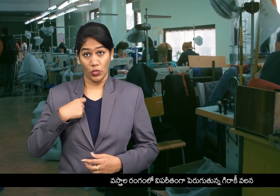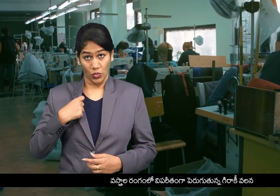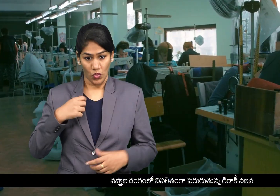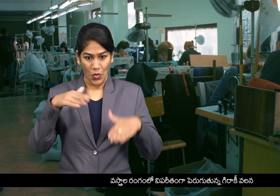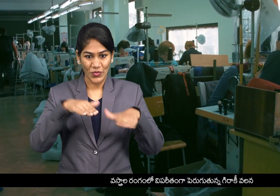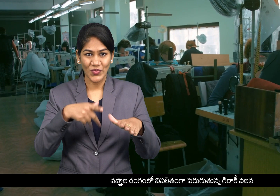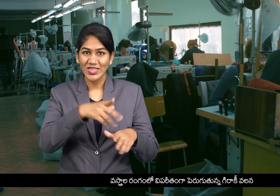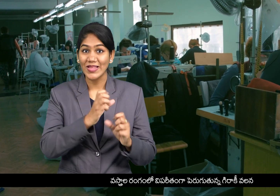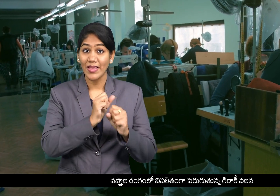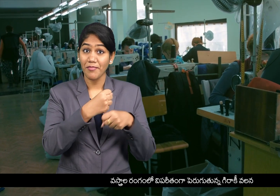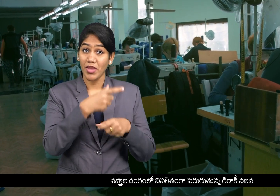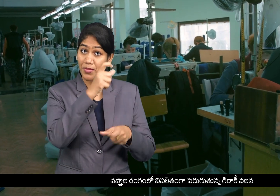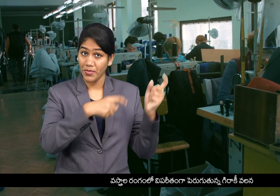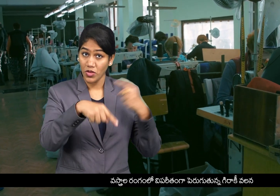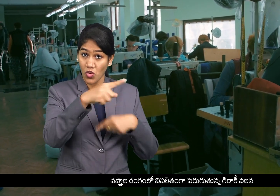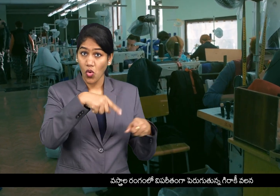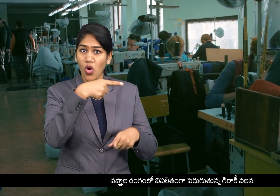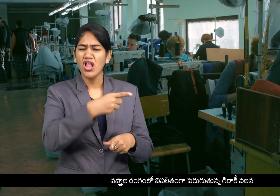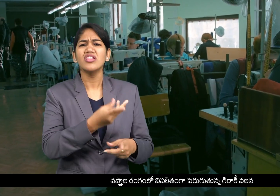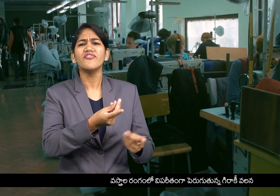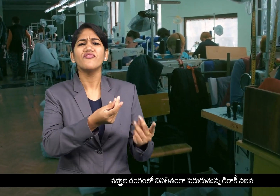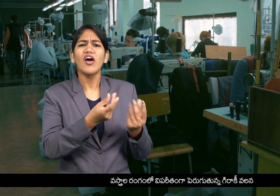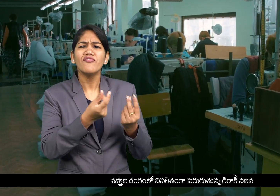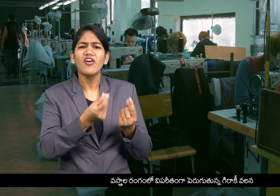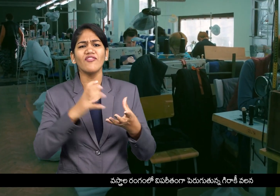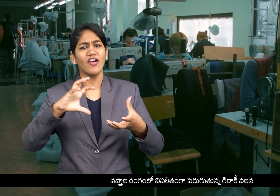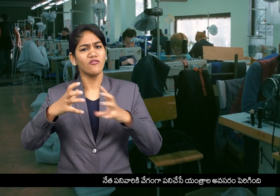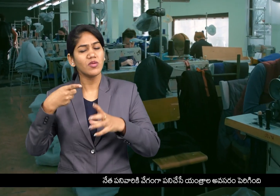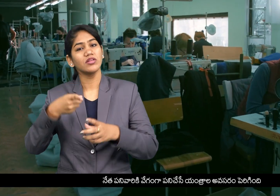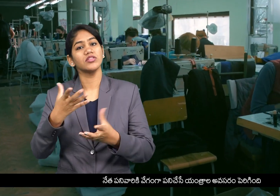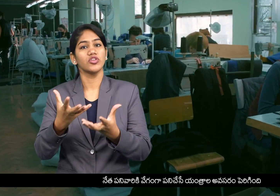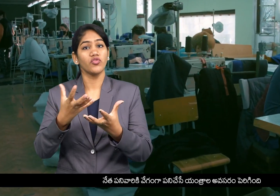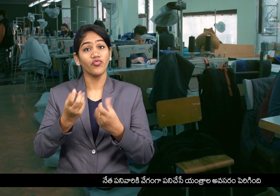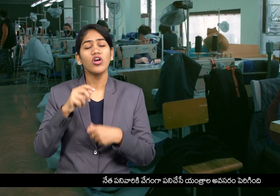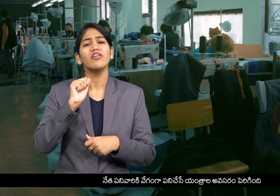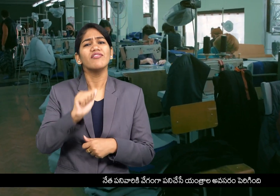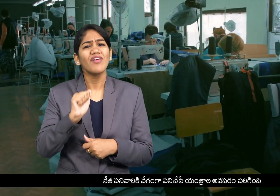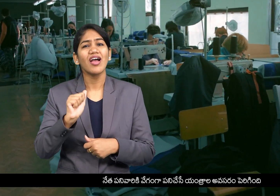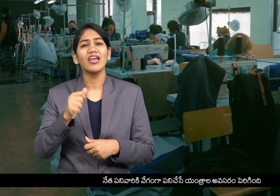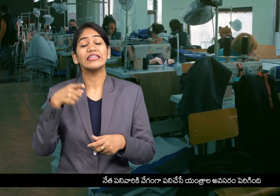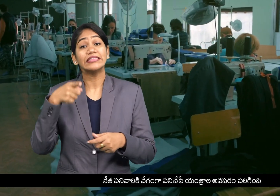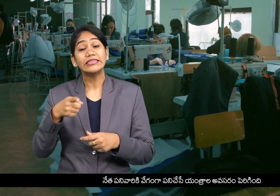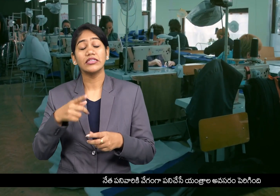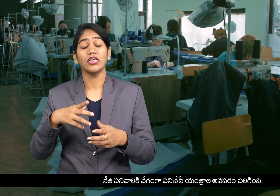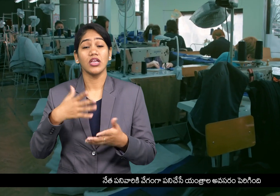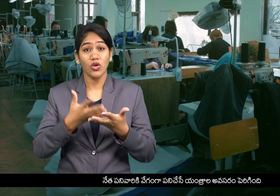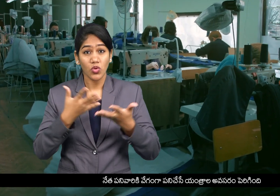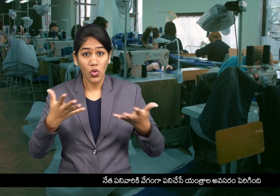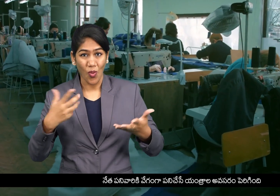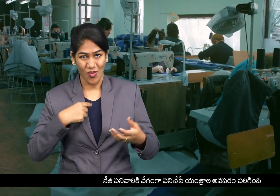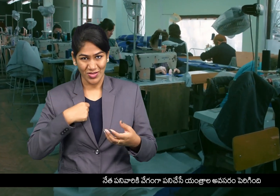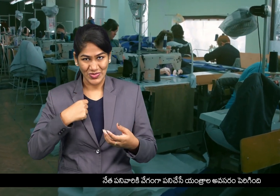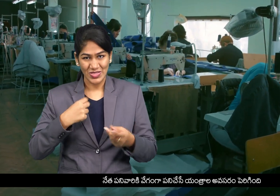వస్త్రాల రంగంలో విపరీతంగా పెరిగిపోతున్న గిరాకీ వలన నేత పనివారికి వేగంగా పనిచేసే యంత్రాల అవసరం